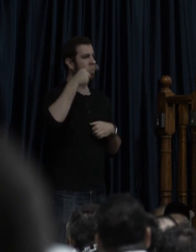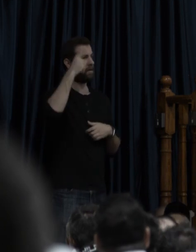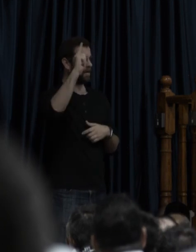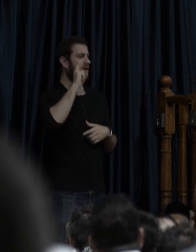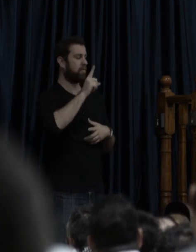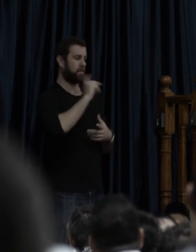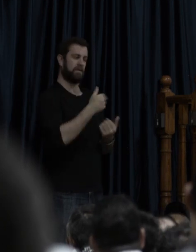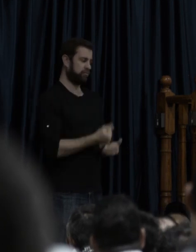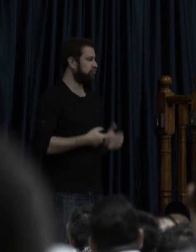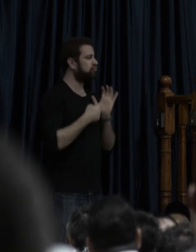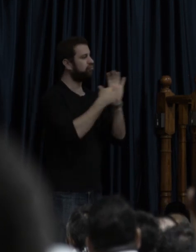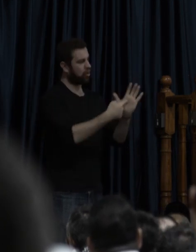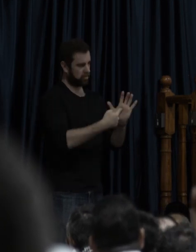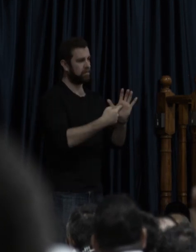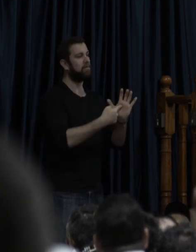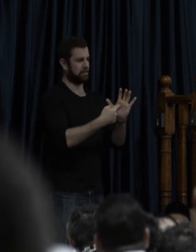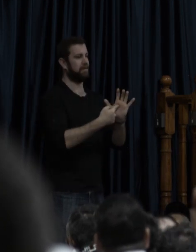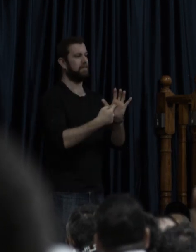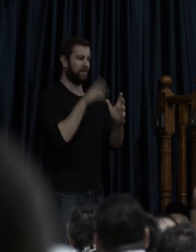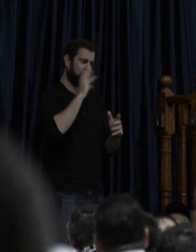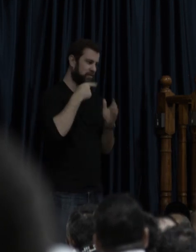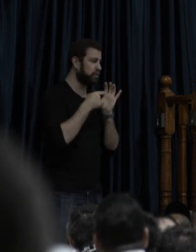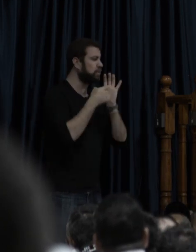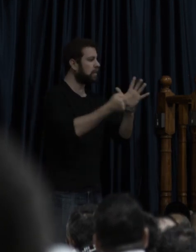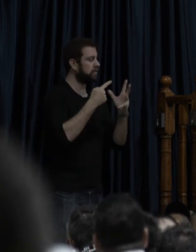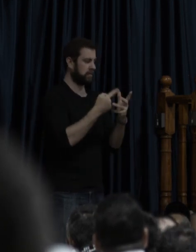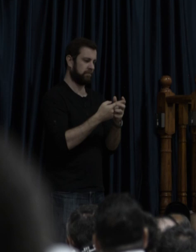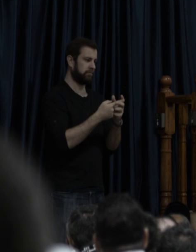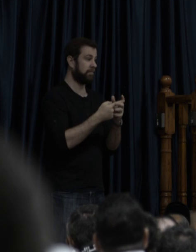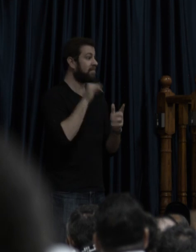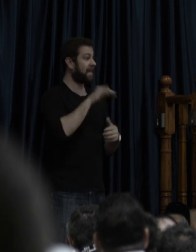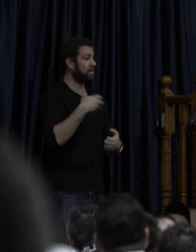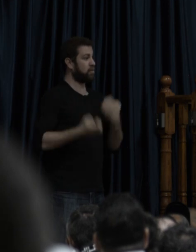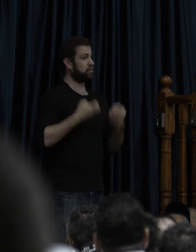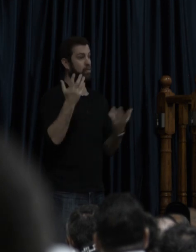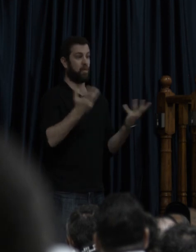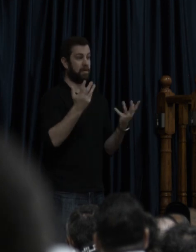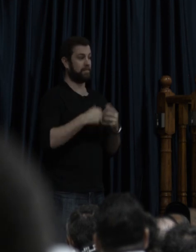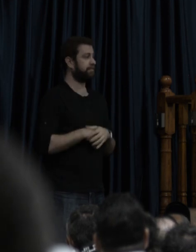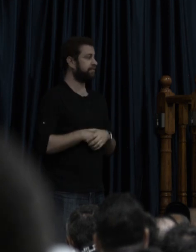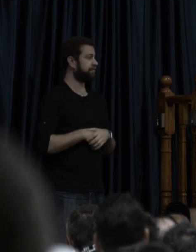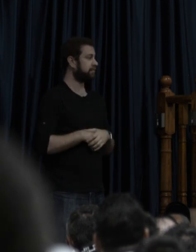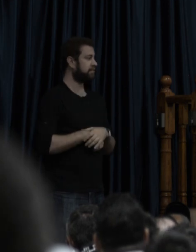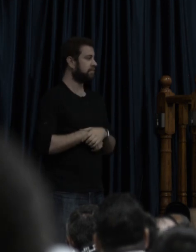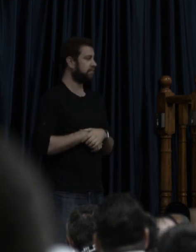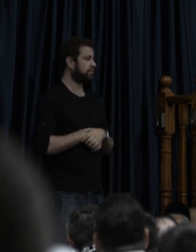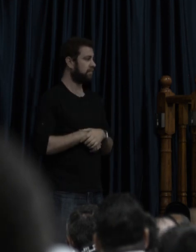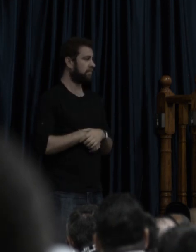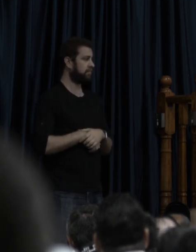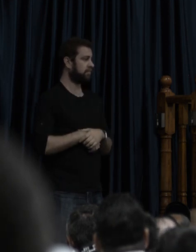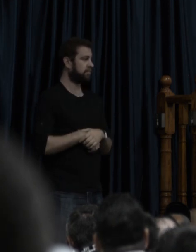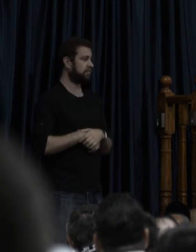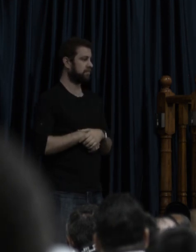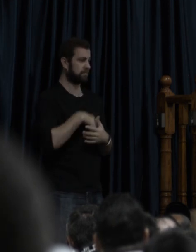to divulge and Allah was going to reveal. And what was this emotion? وَتُخْفِي فِي نَفْسِكَ